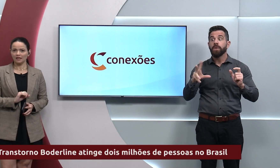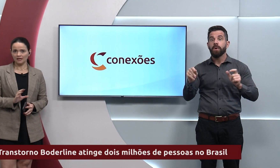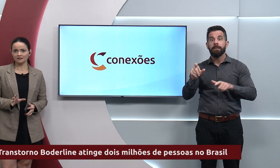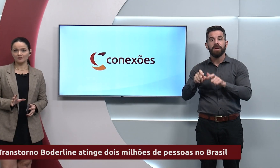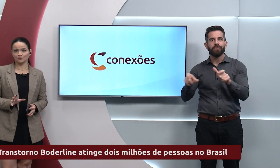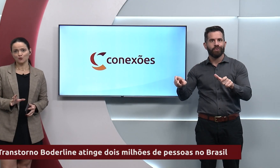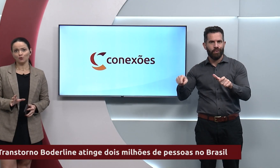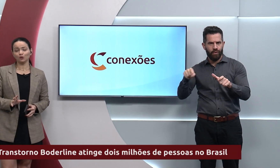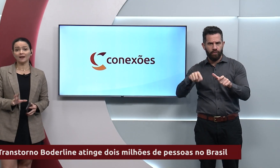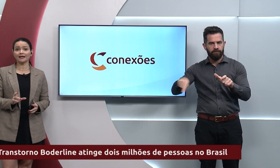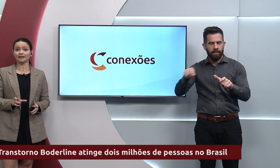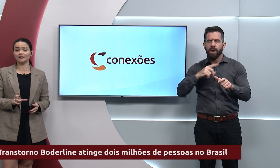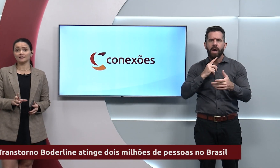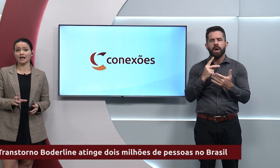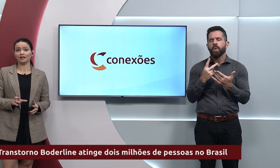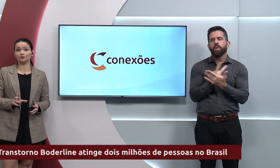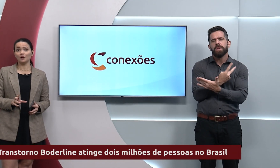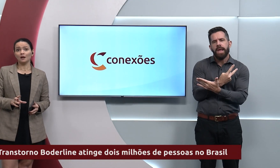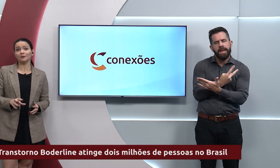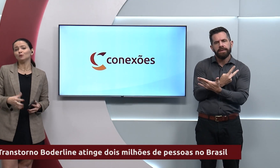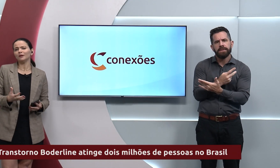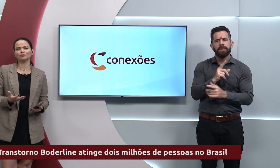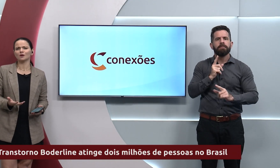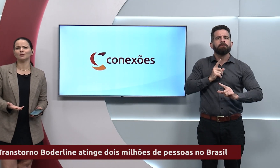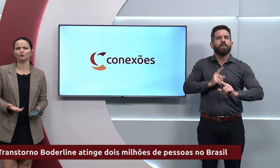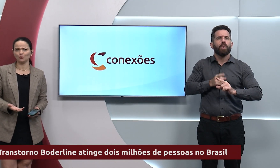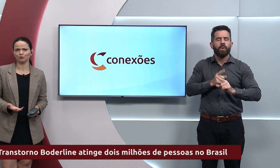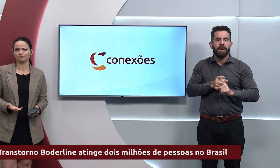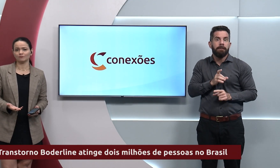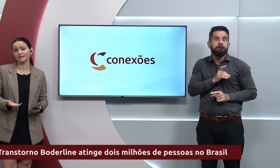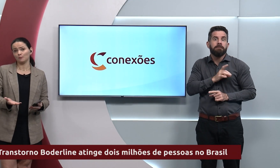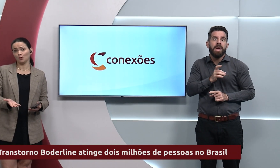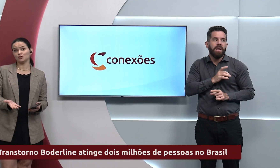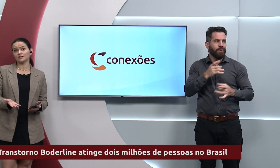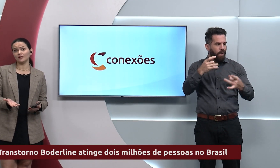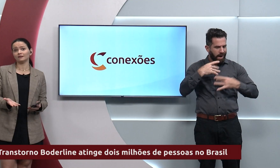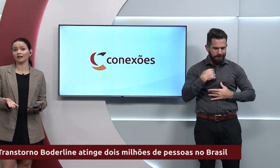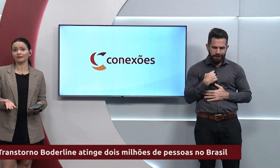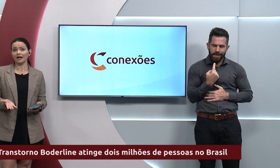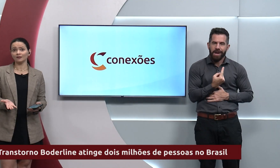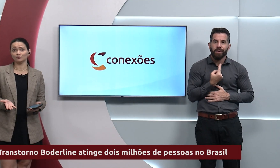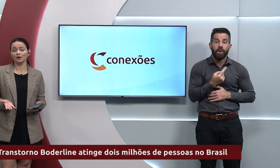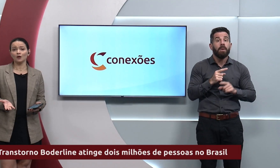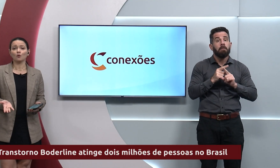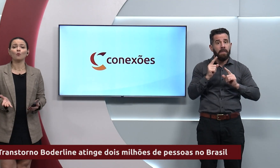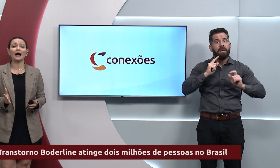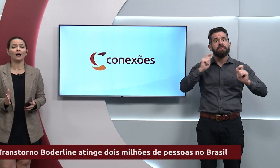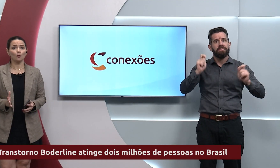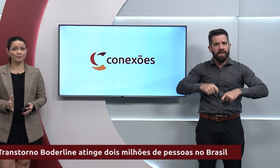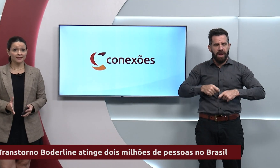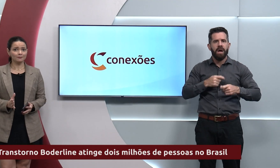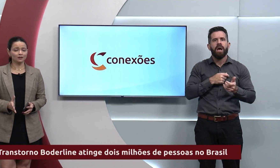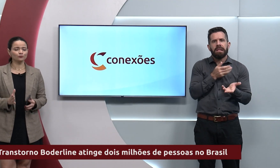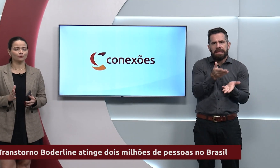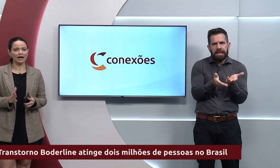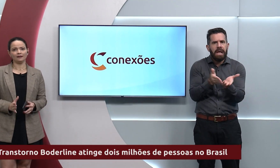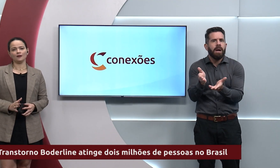Esse transtorno é caracterizado pelo medo de abandono, mas pode ser tratado com acompanhamento